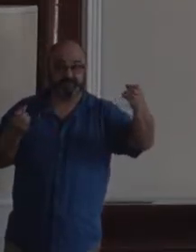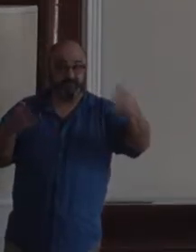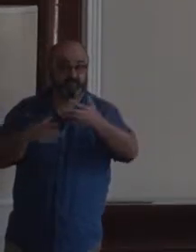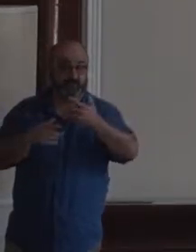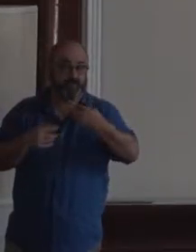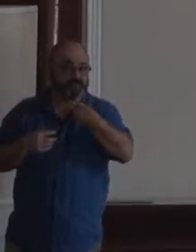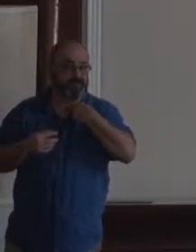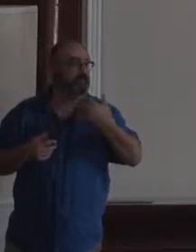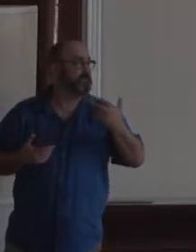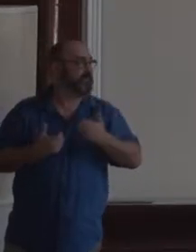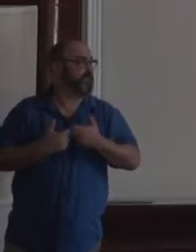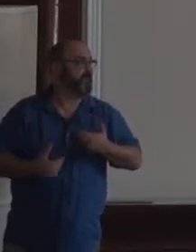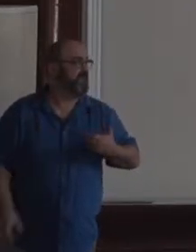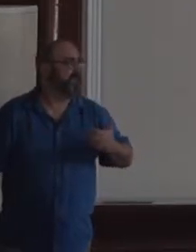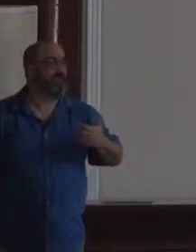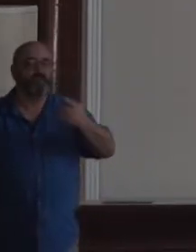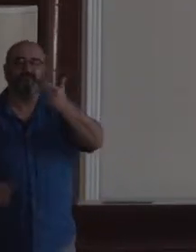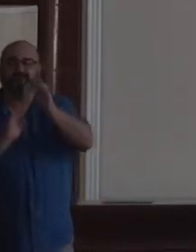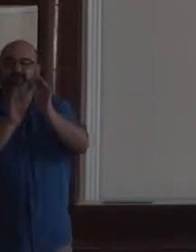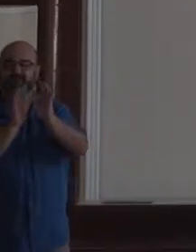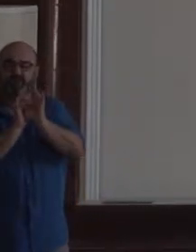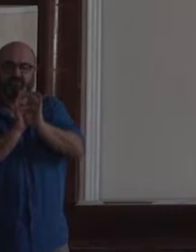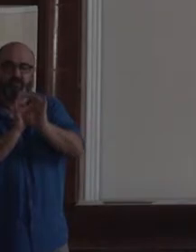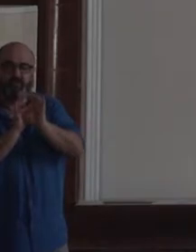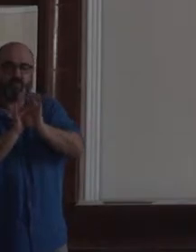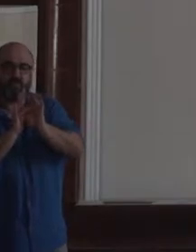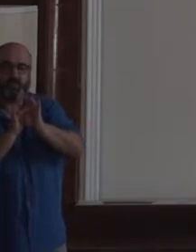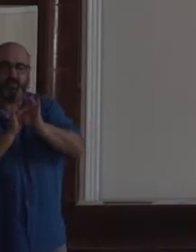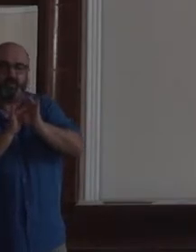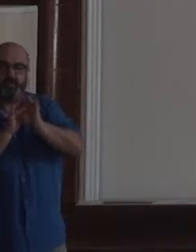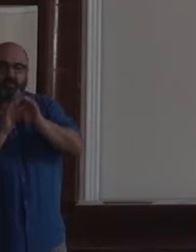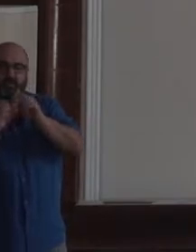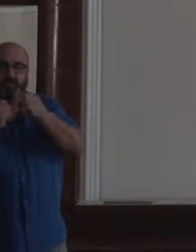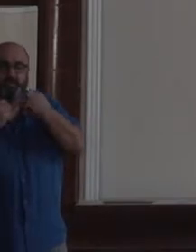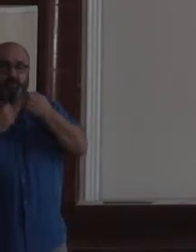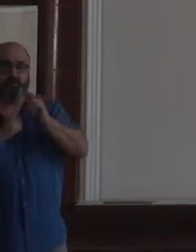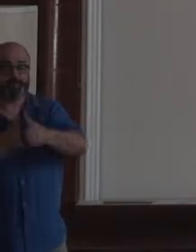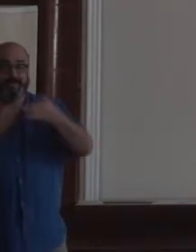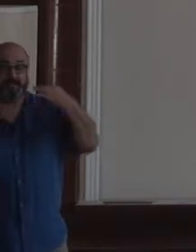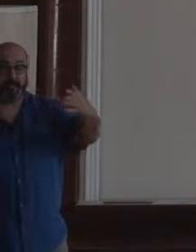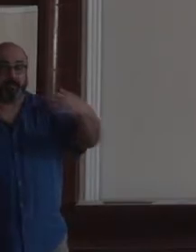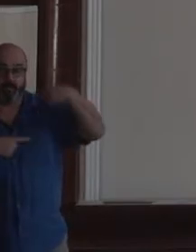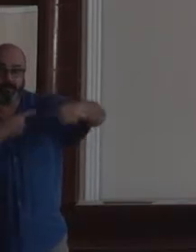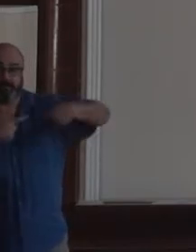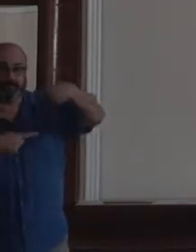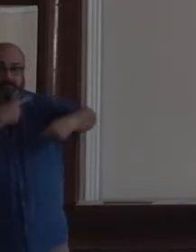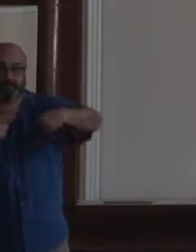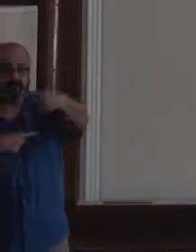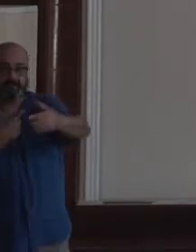exemple, dès qu'on a une fonction qui va dépendre du temps, de l'écoulement du temps.